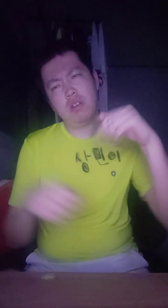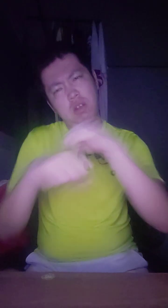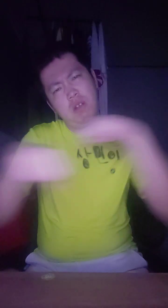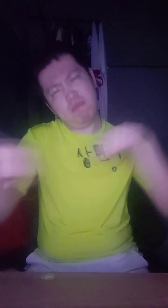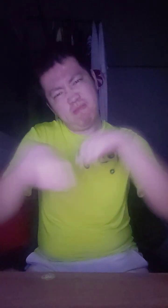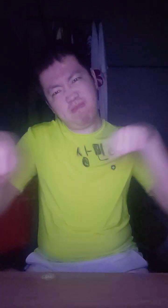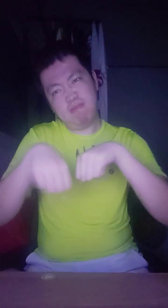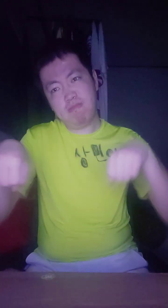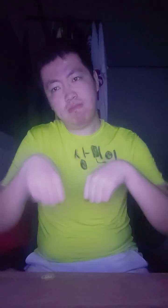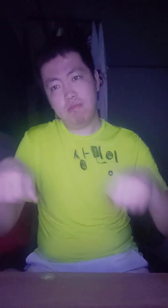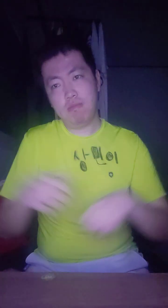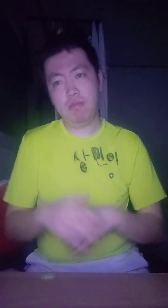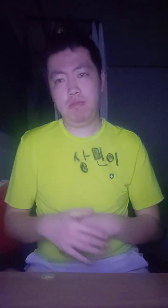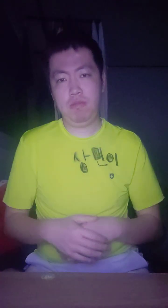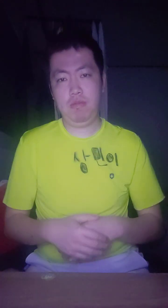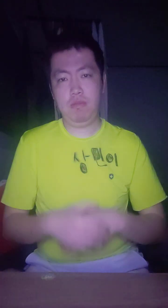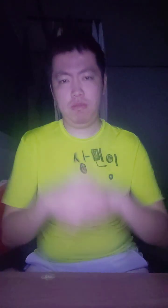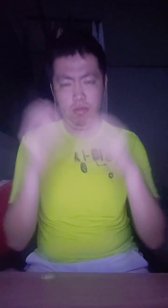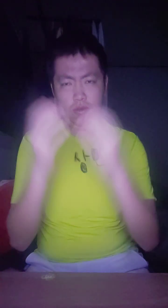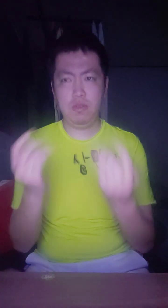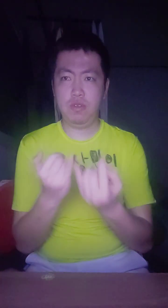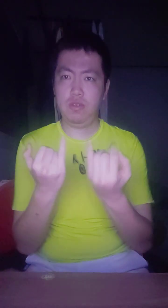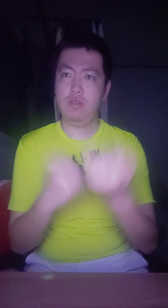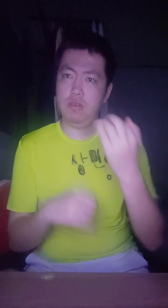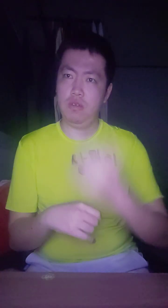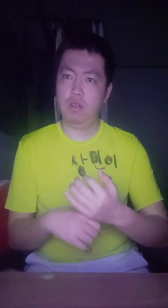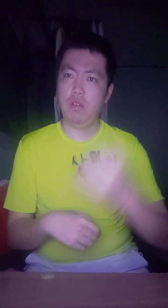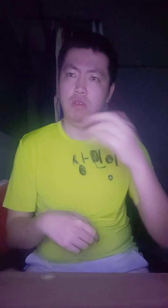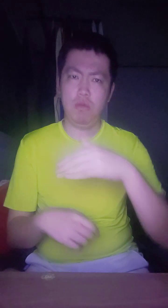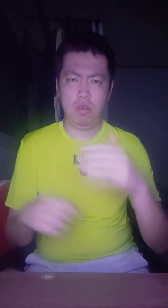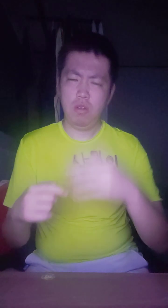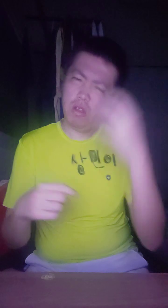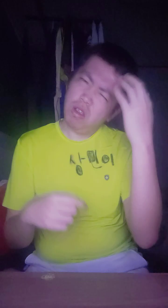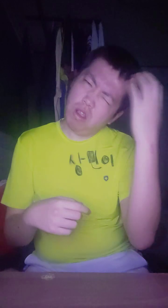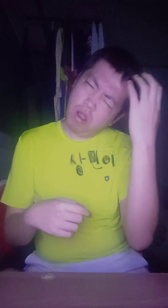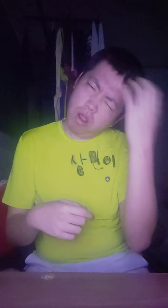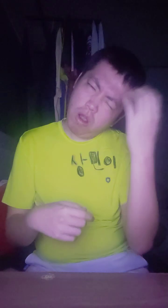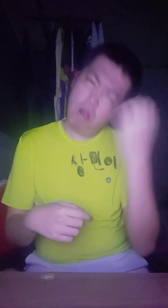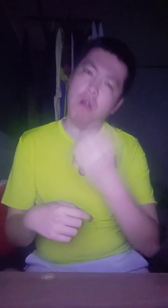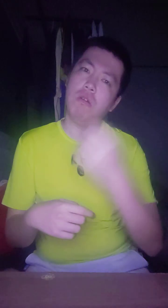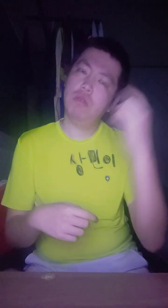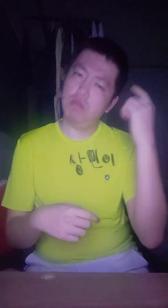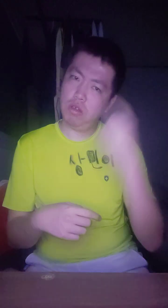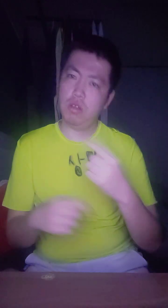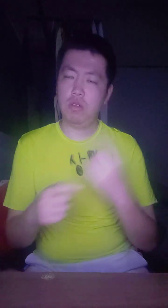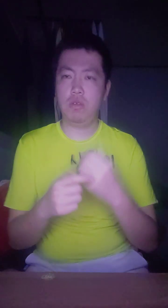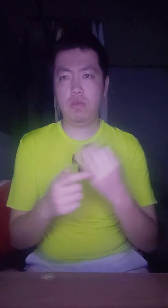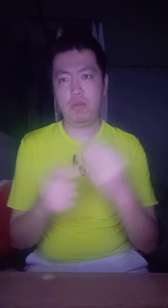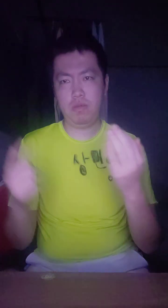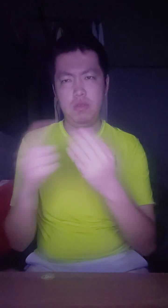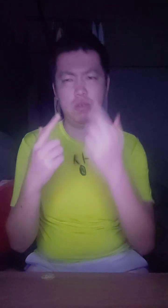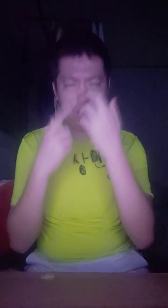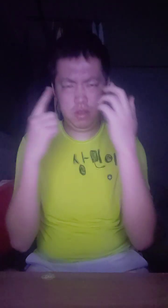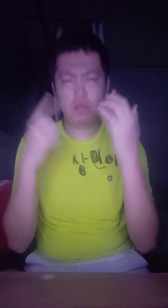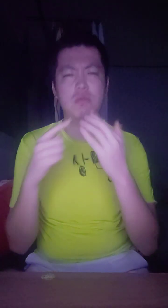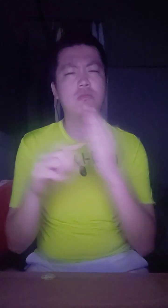폭행했습니다. 피해자 가운데 60대 남성은 바닥에 머리를 부딪히는 등 크게 다쳐 아직도 의식을 찾지 못하고